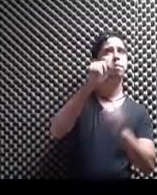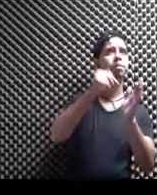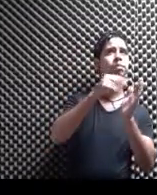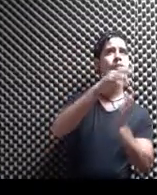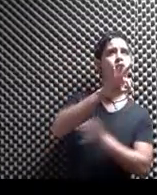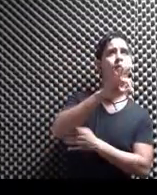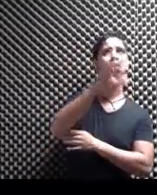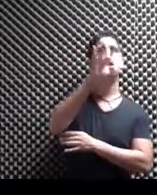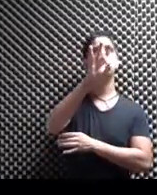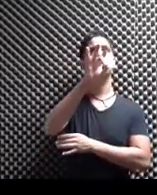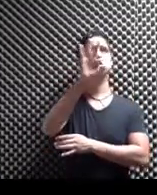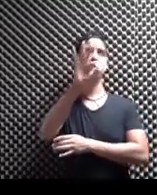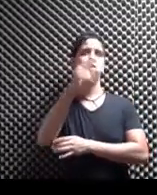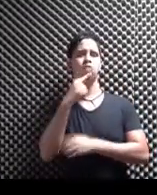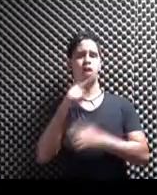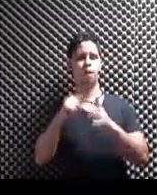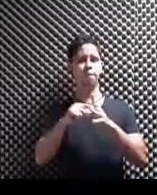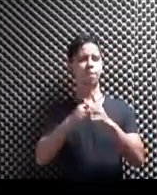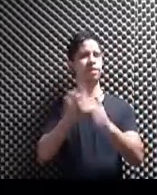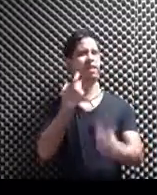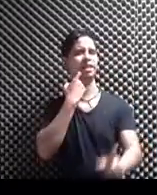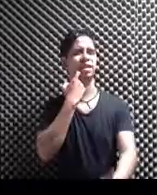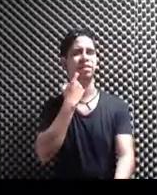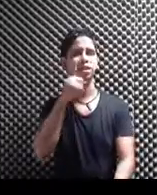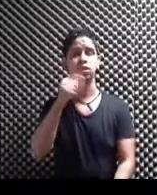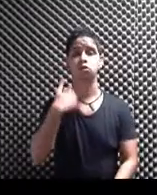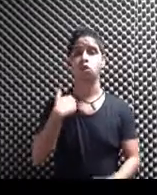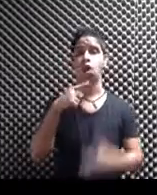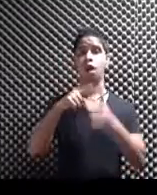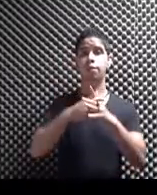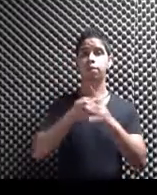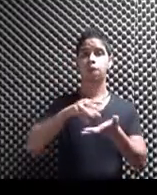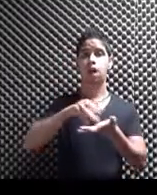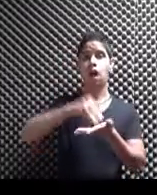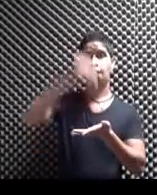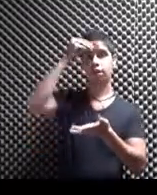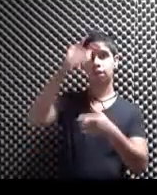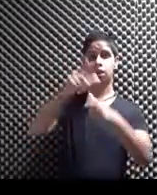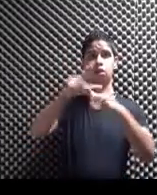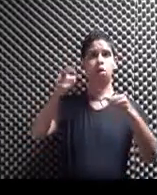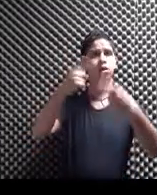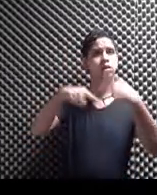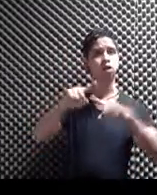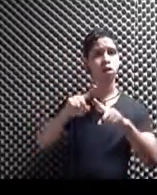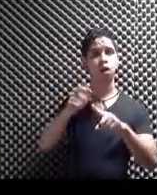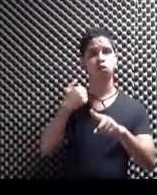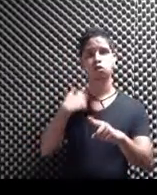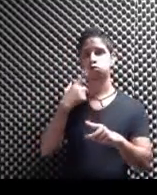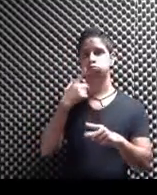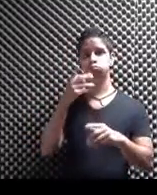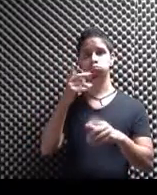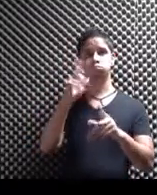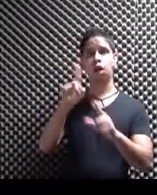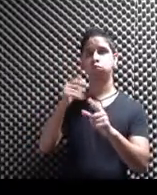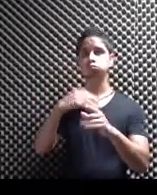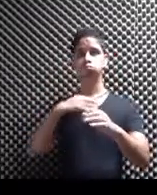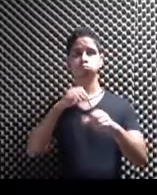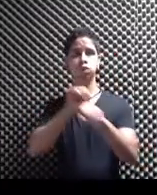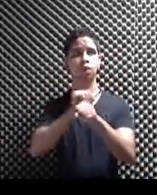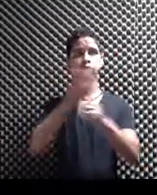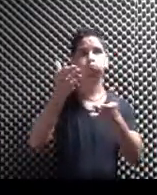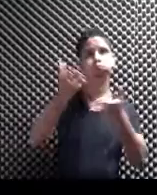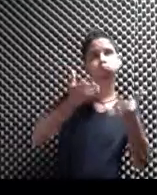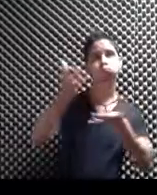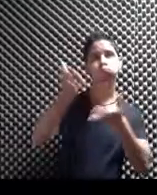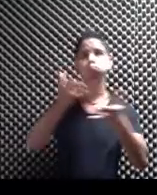yo empecé a... Ayer, Ayer, hace poquito. Yo empecé a aprender el lenguaje. estado interactuando muchísimo con la comunidad. Y, pues, nada,